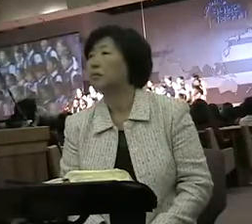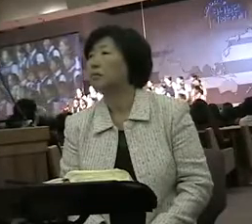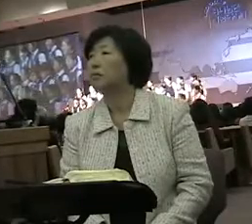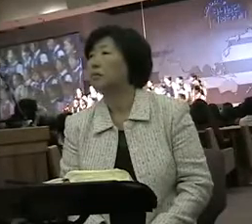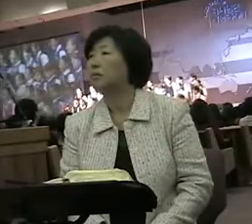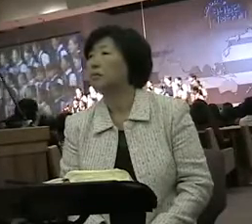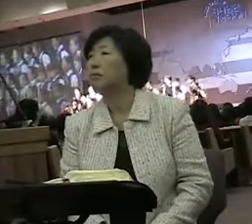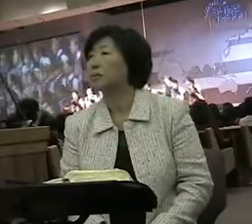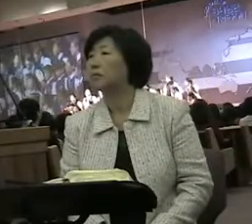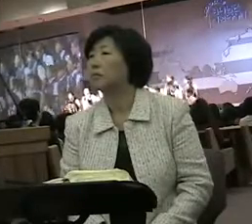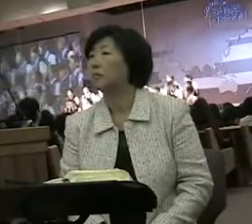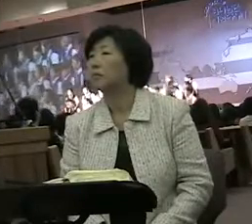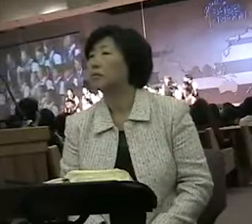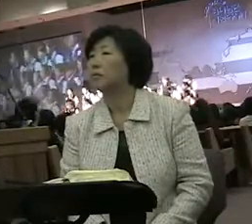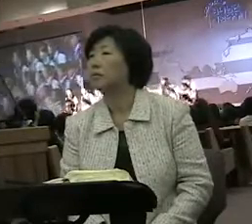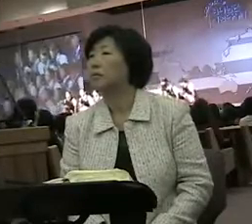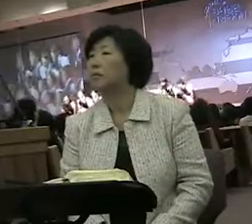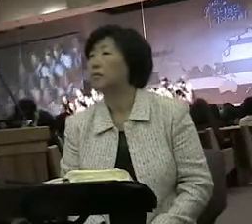Bethlehem.